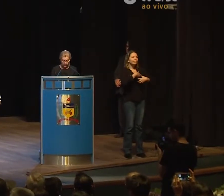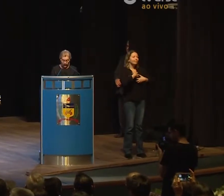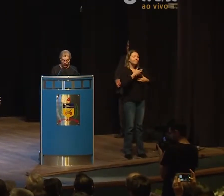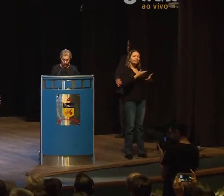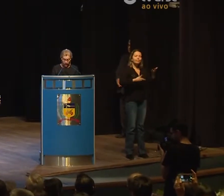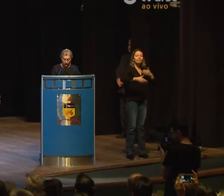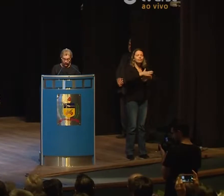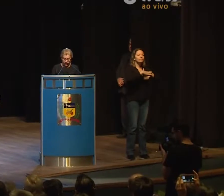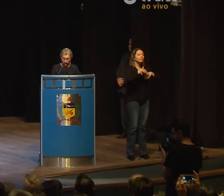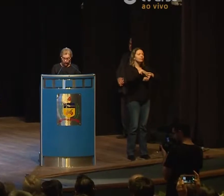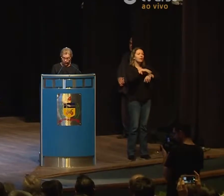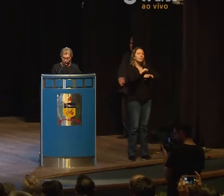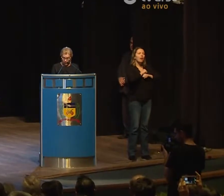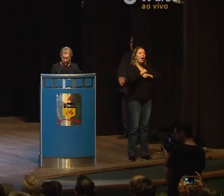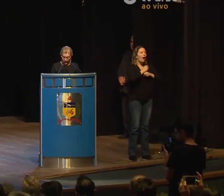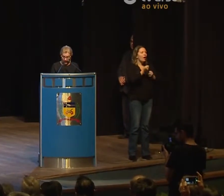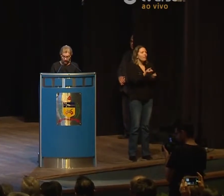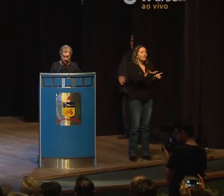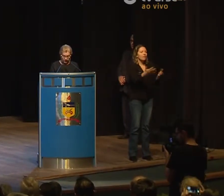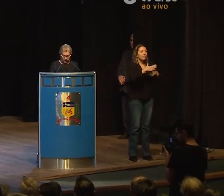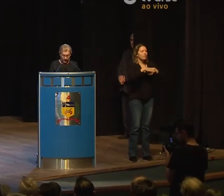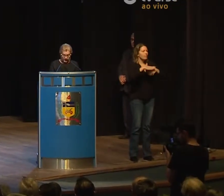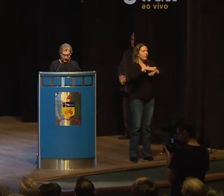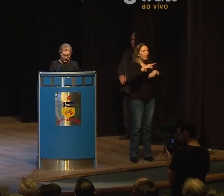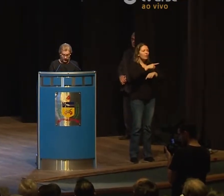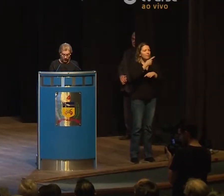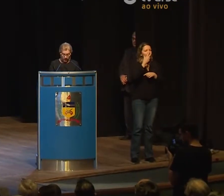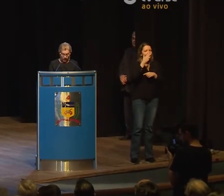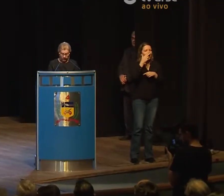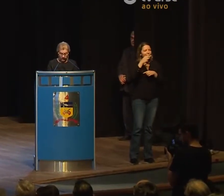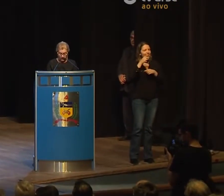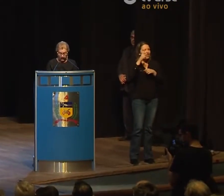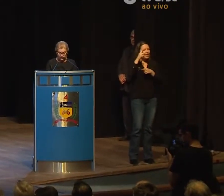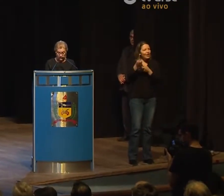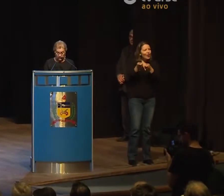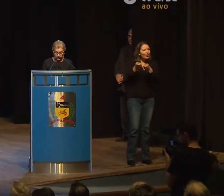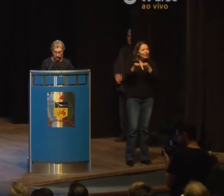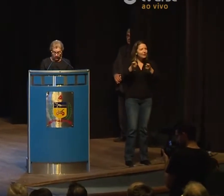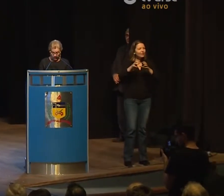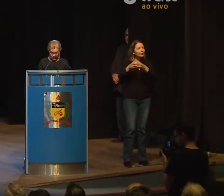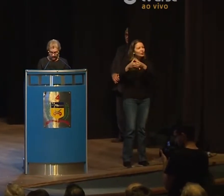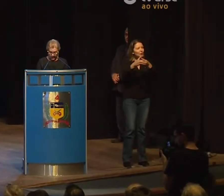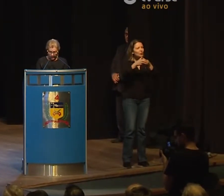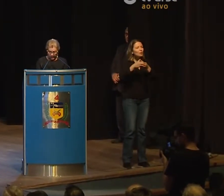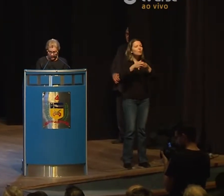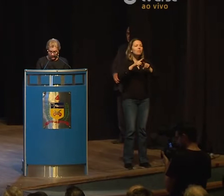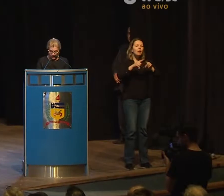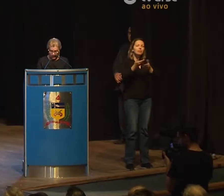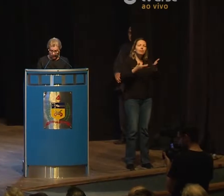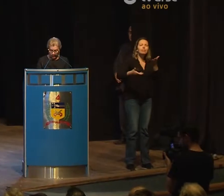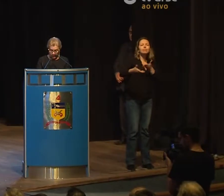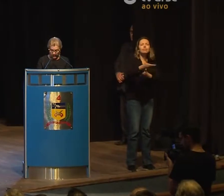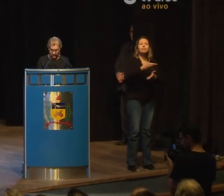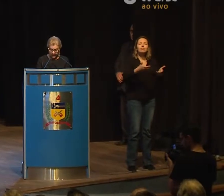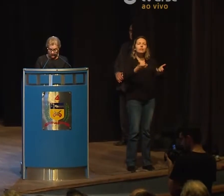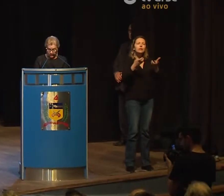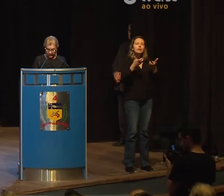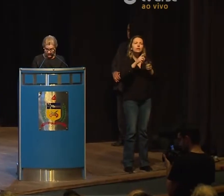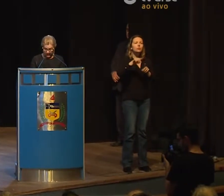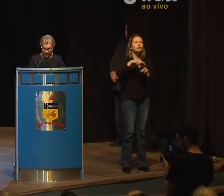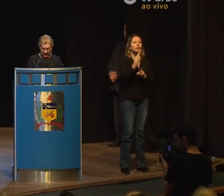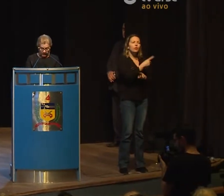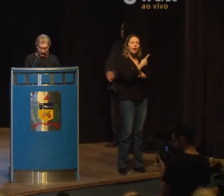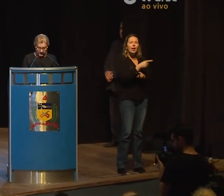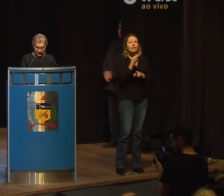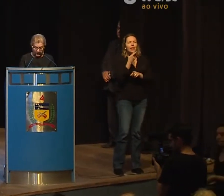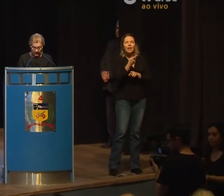amável, guiou aquele grupo como um maestro. Sempre procurou ouvir as demandas de todos, pois queria, como ele mesmo